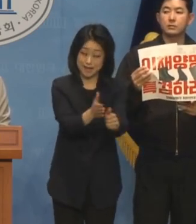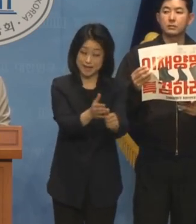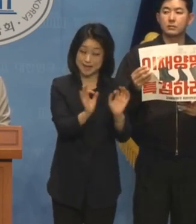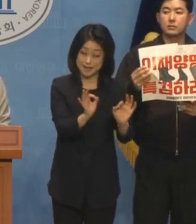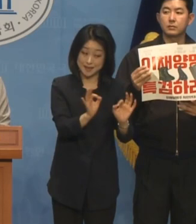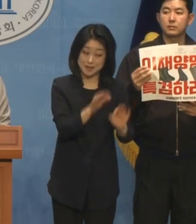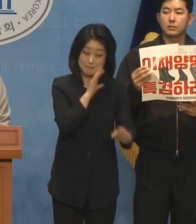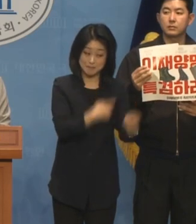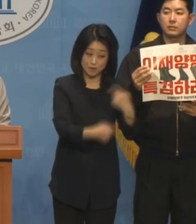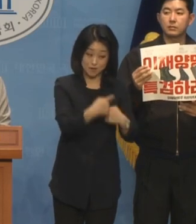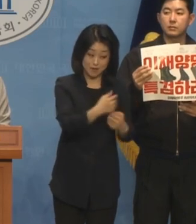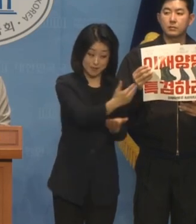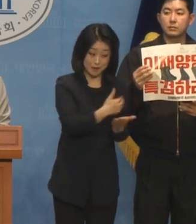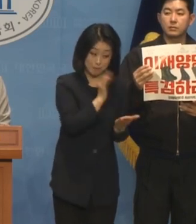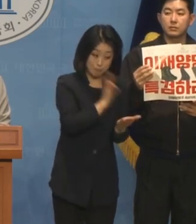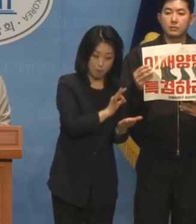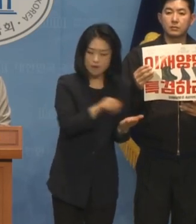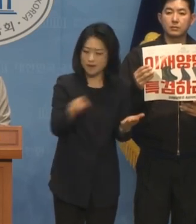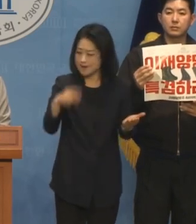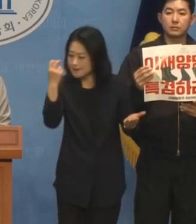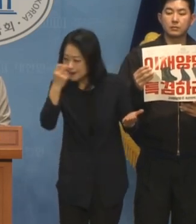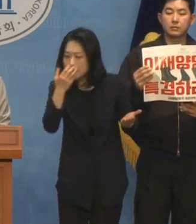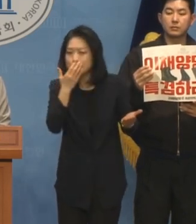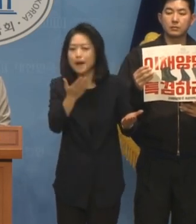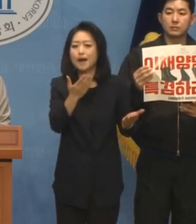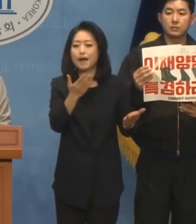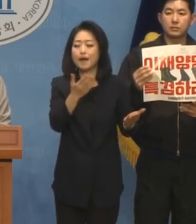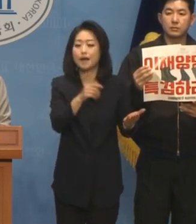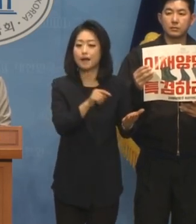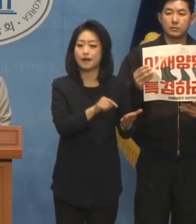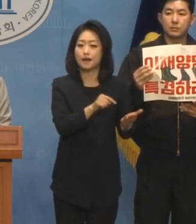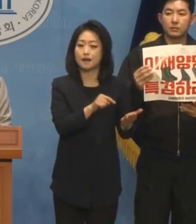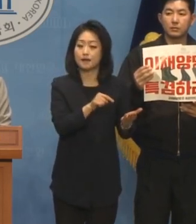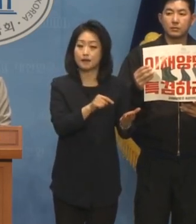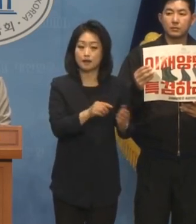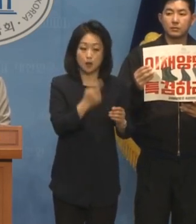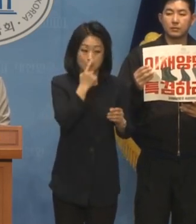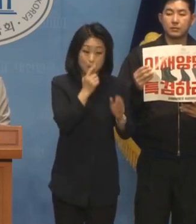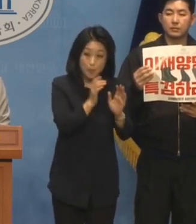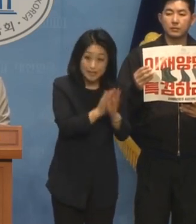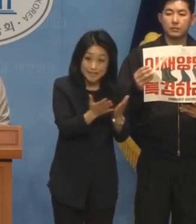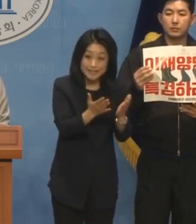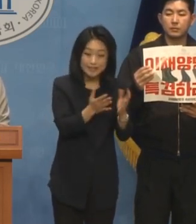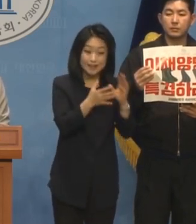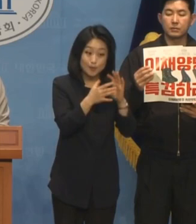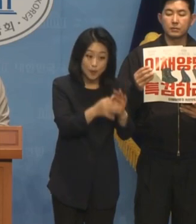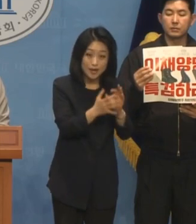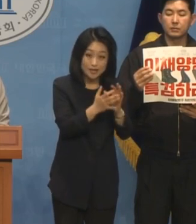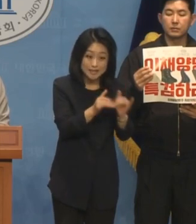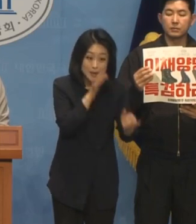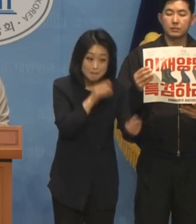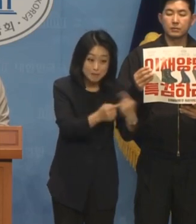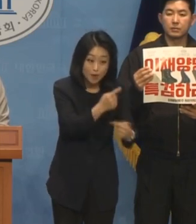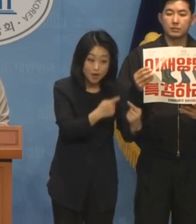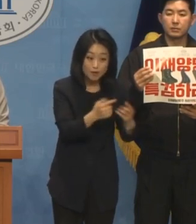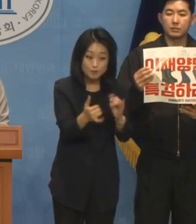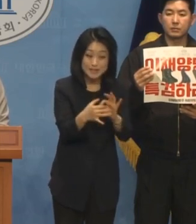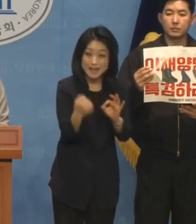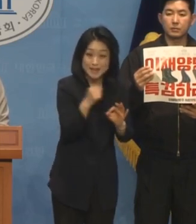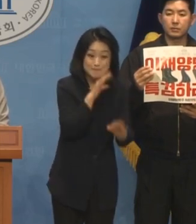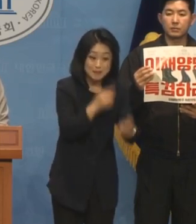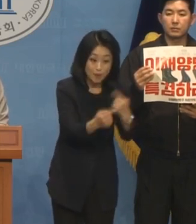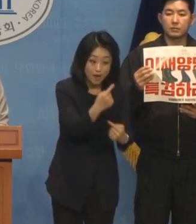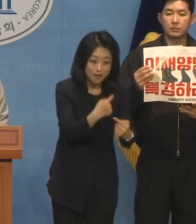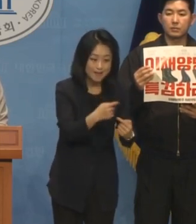선거방송 시의회까지 본인들 단체가 민원 제기하고 국민의임이 민원 제기하고 그거를